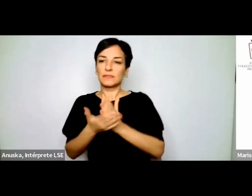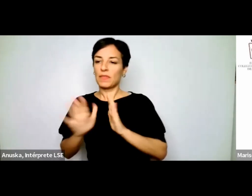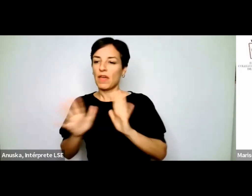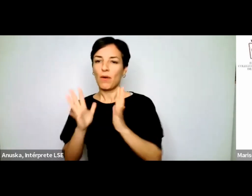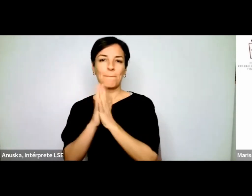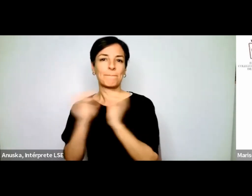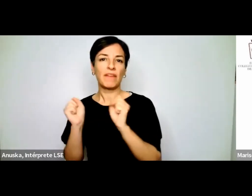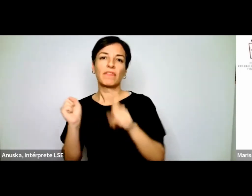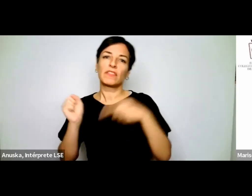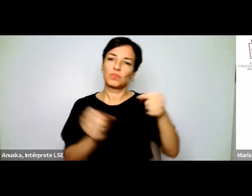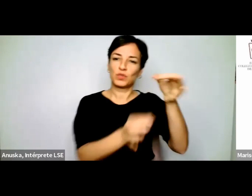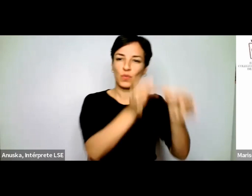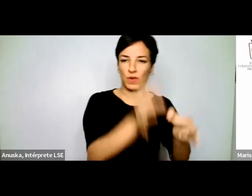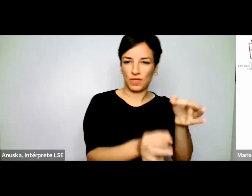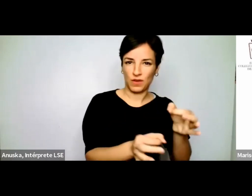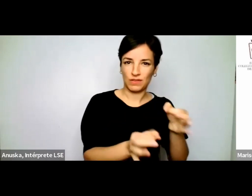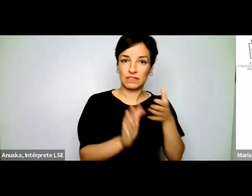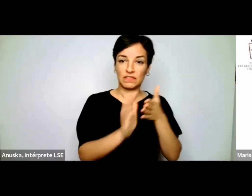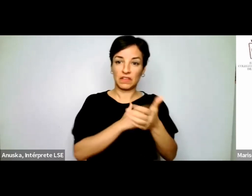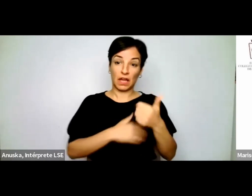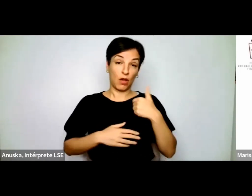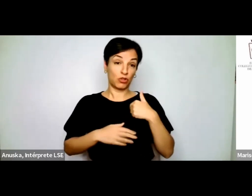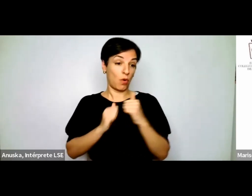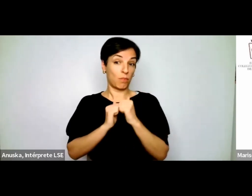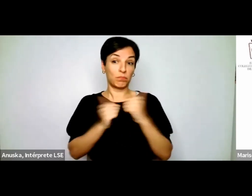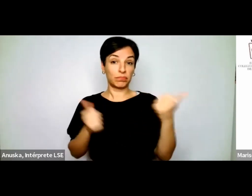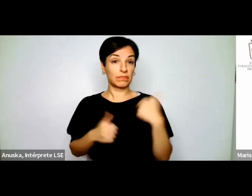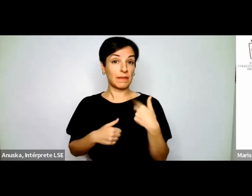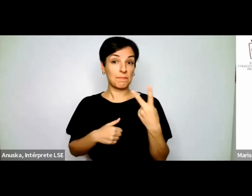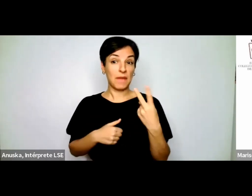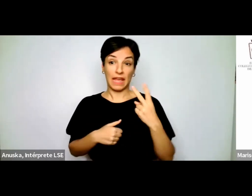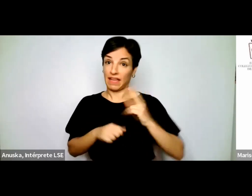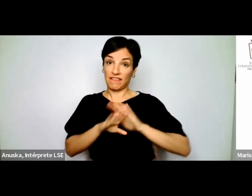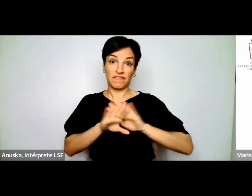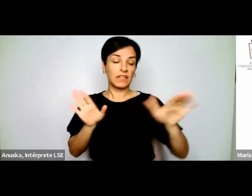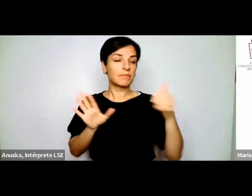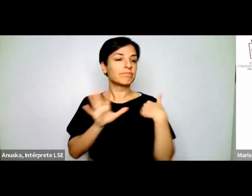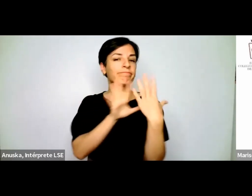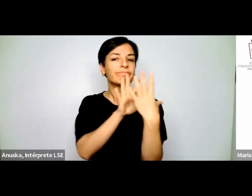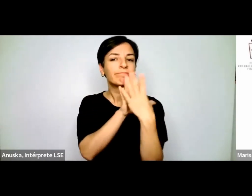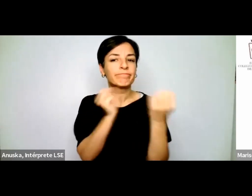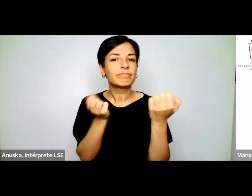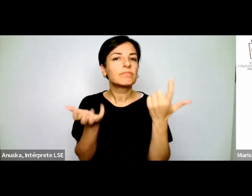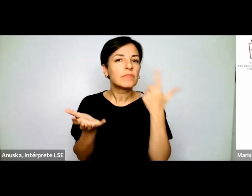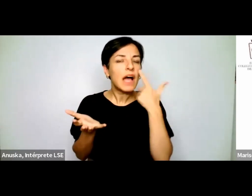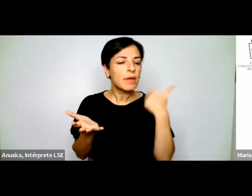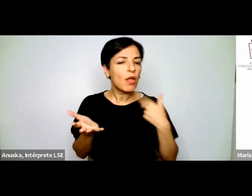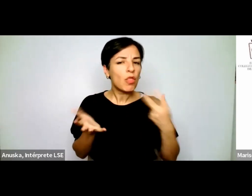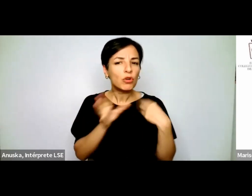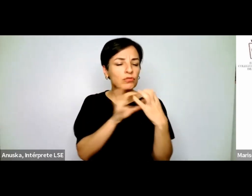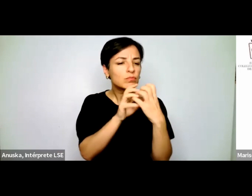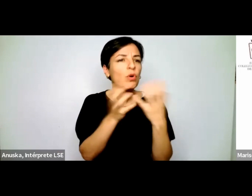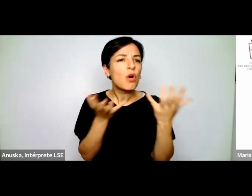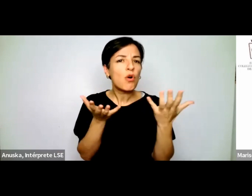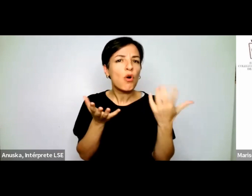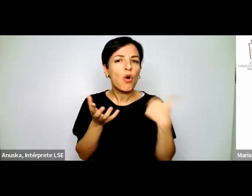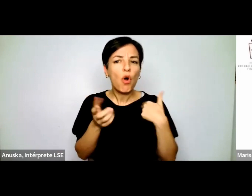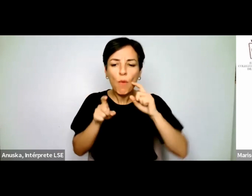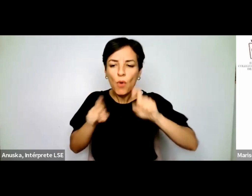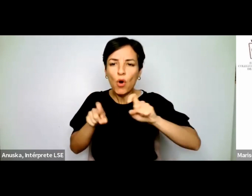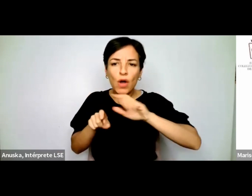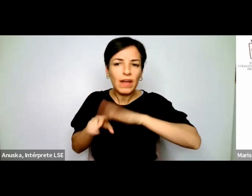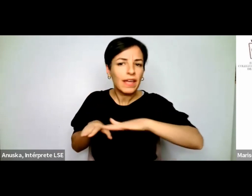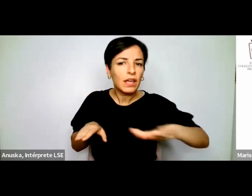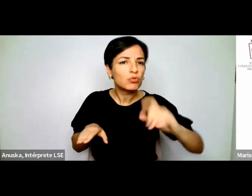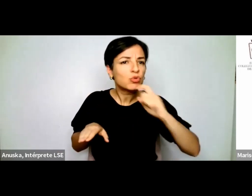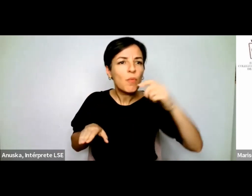con mi pareja y decidimos entre los dos cómo vamos a educar a nuestros hijos